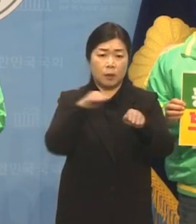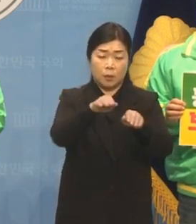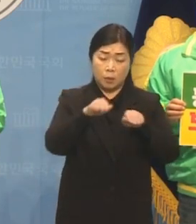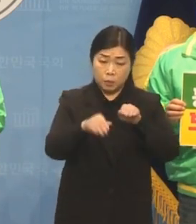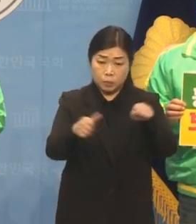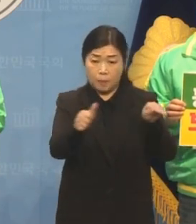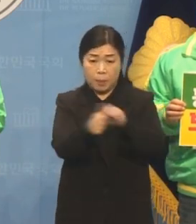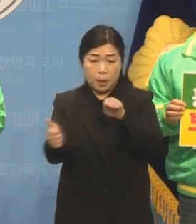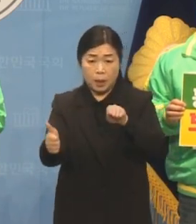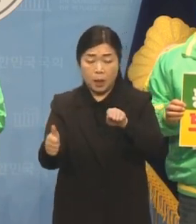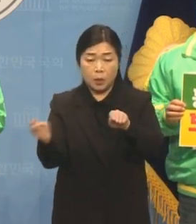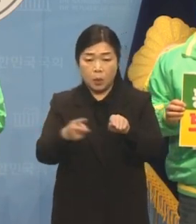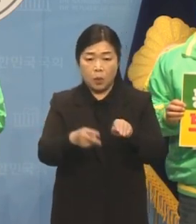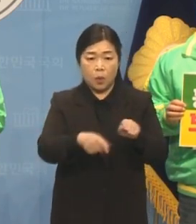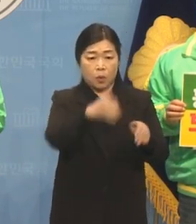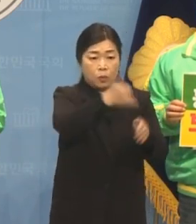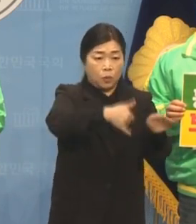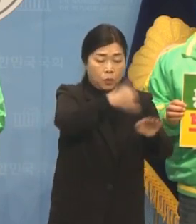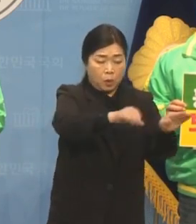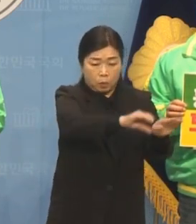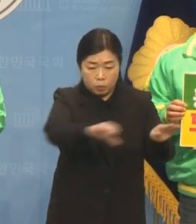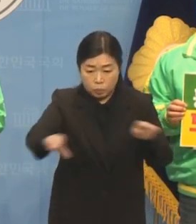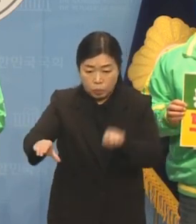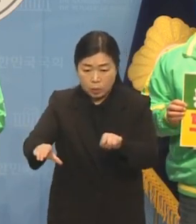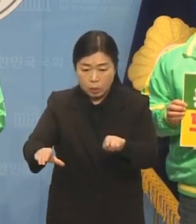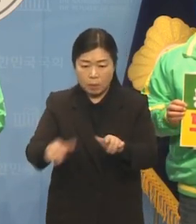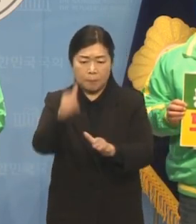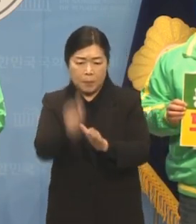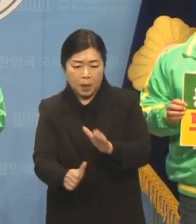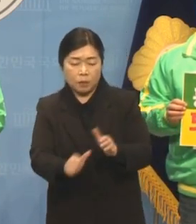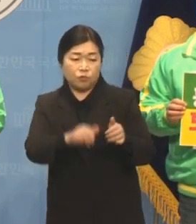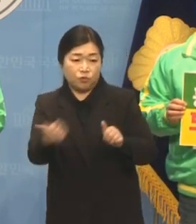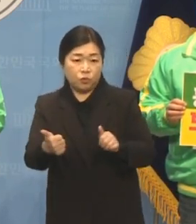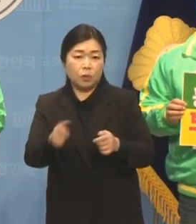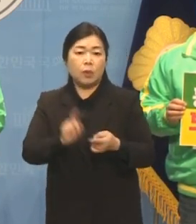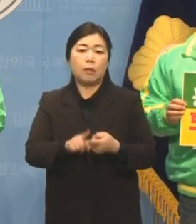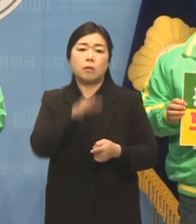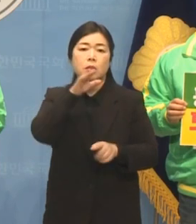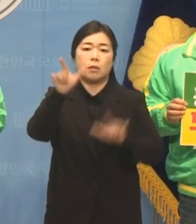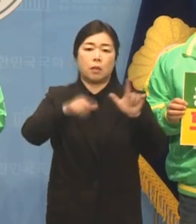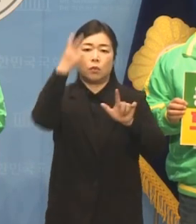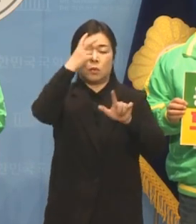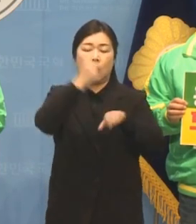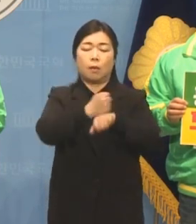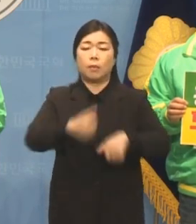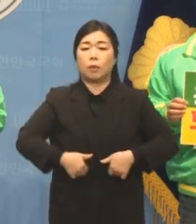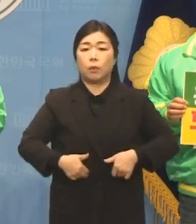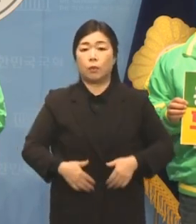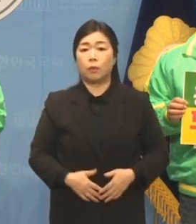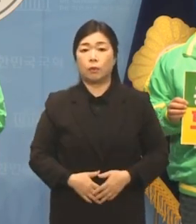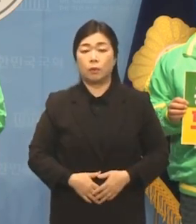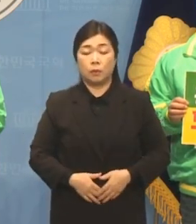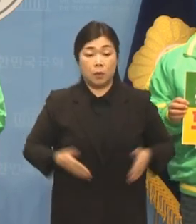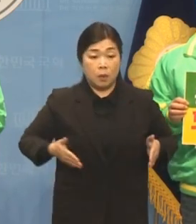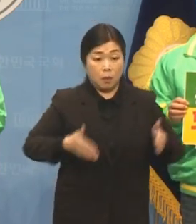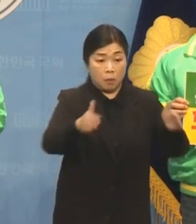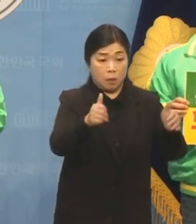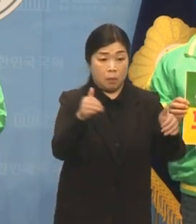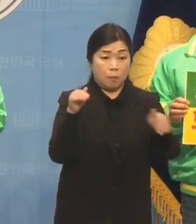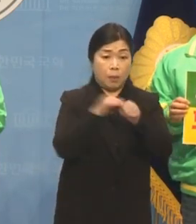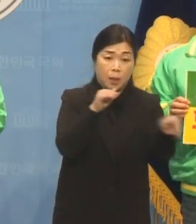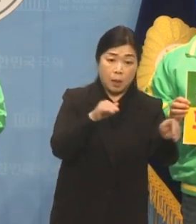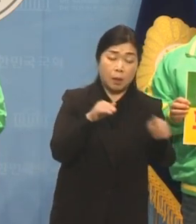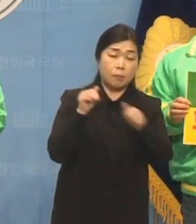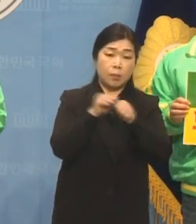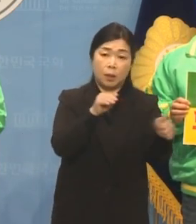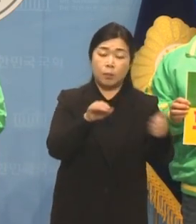야생동물 사망에 대한 체계적인 실태조사를 실시하겠습니다. 조사를 토대로 로드킬 다발 구간에는 유도 울타리,